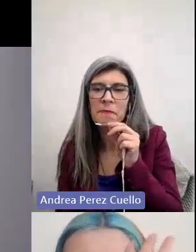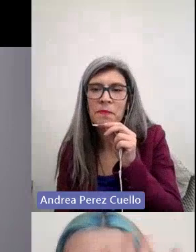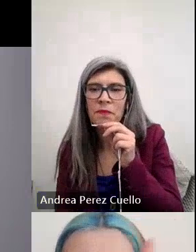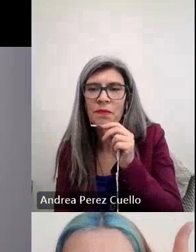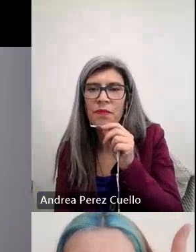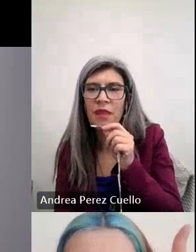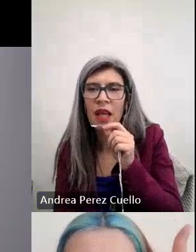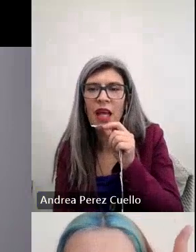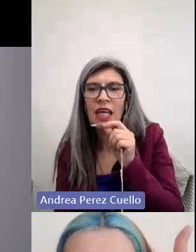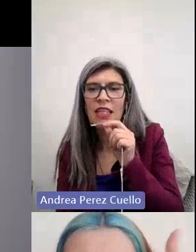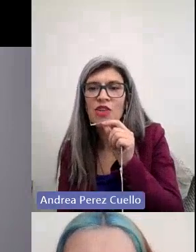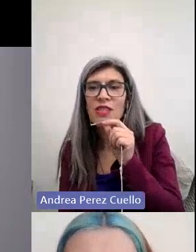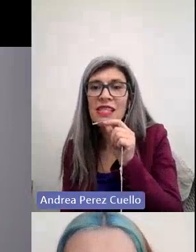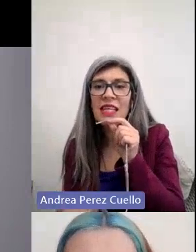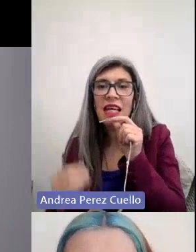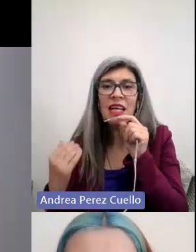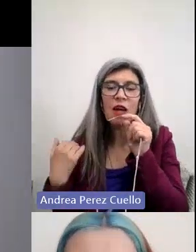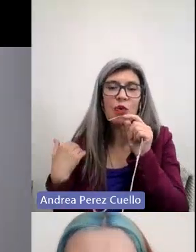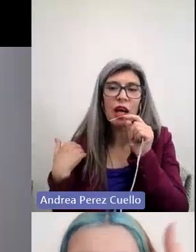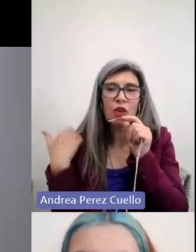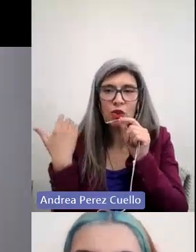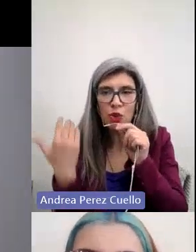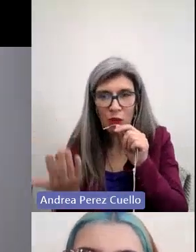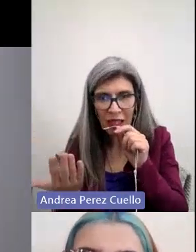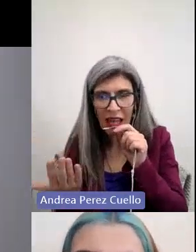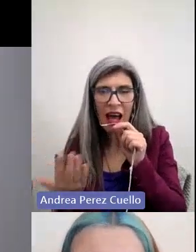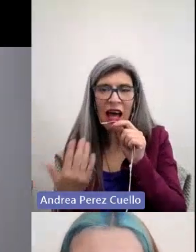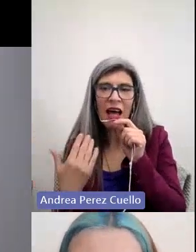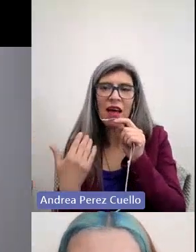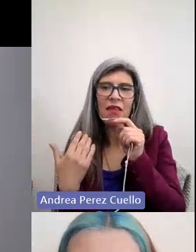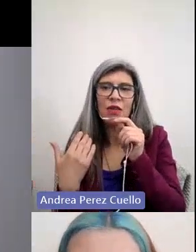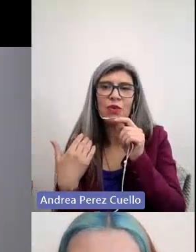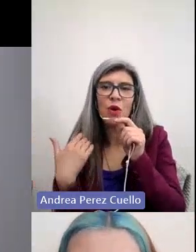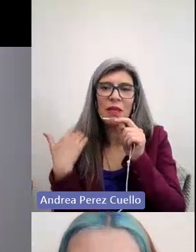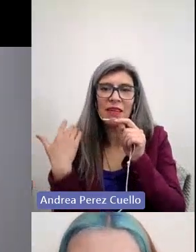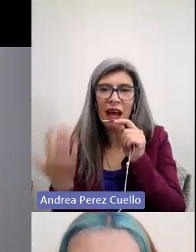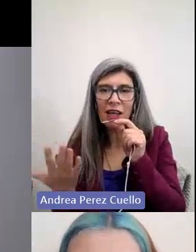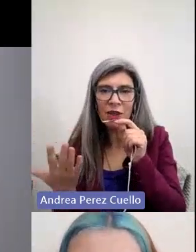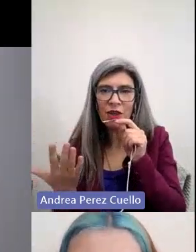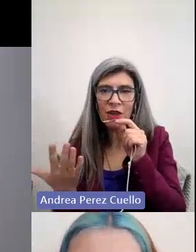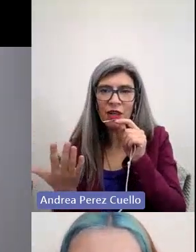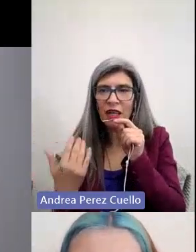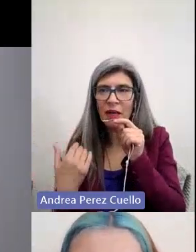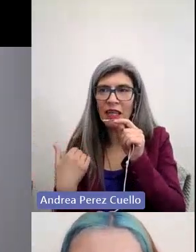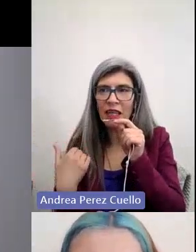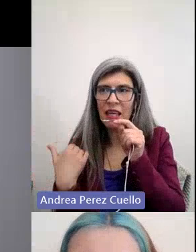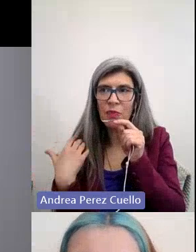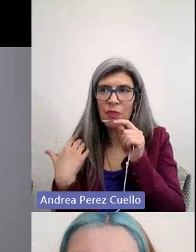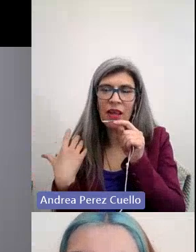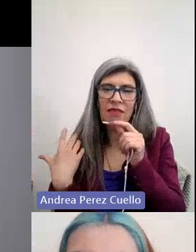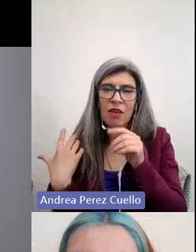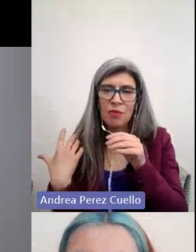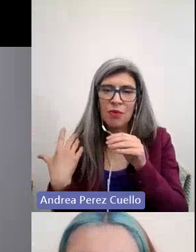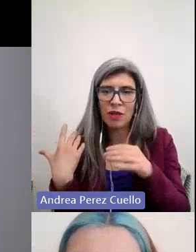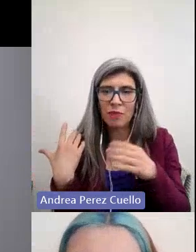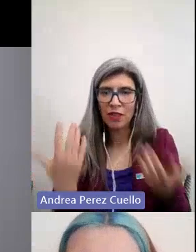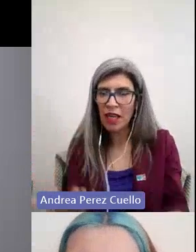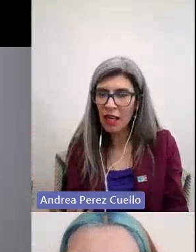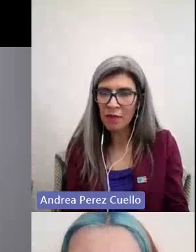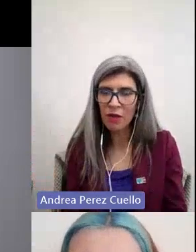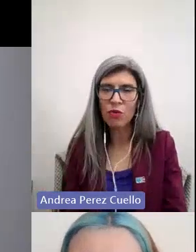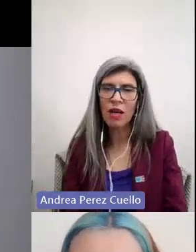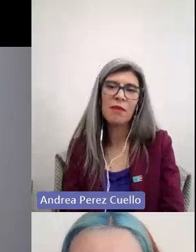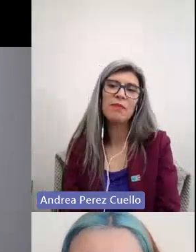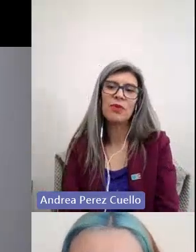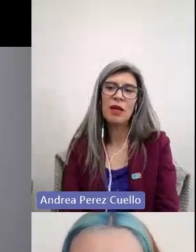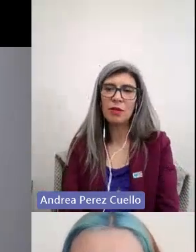ambas. No sé si tienen alguna consulta, algún comentario para que ellas puedan a lo mejor